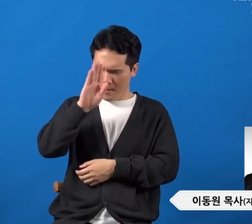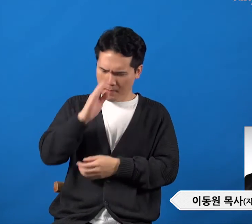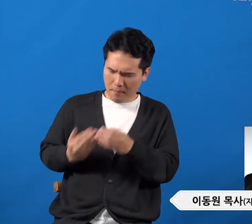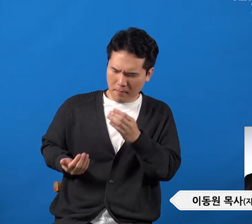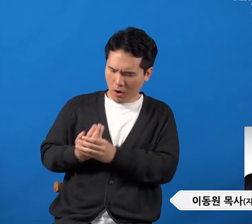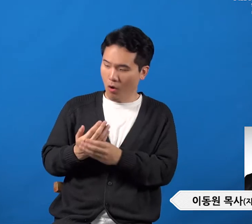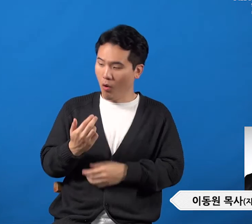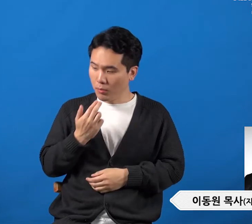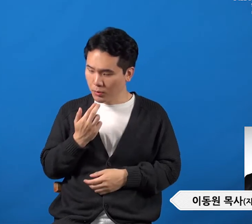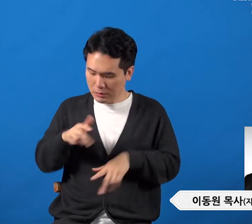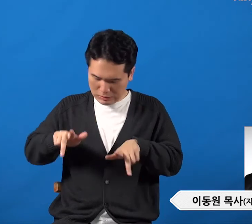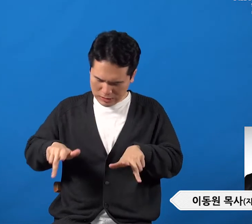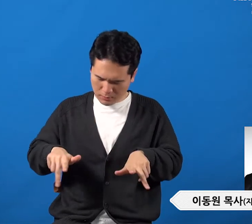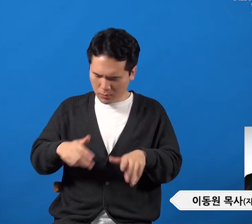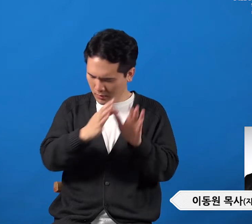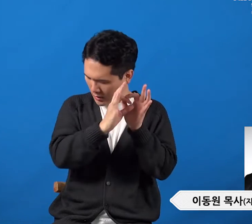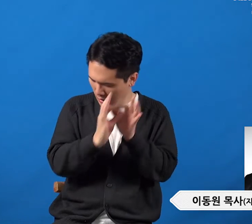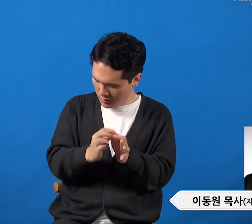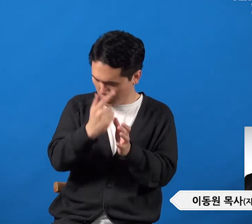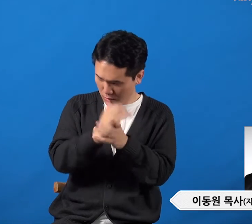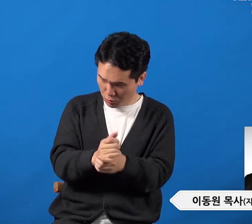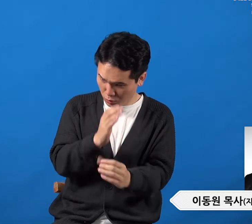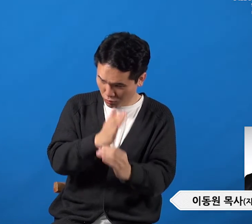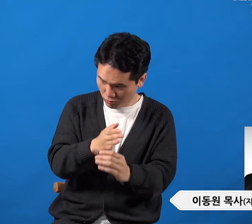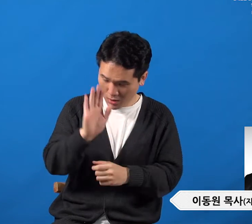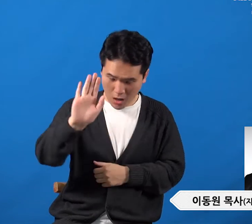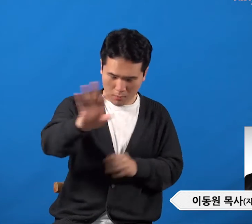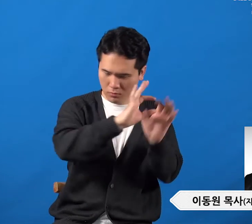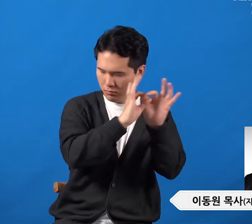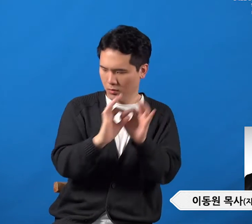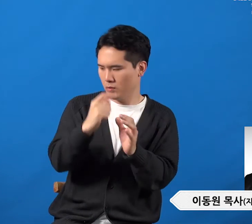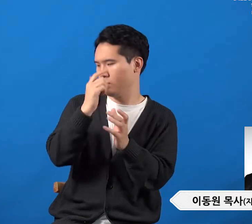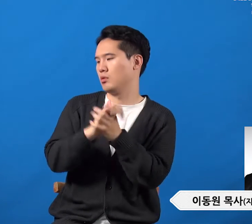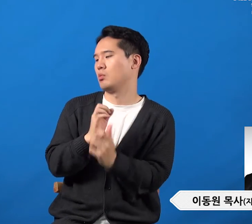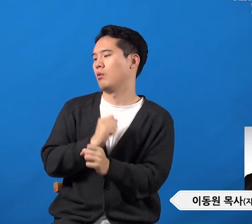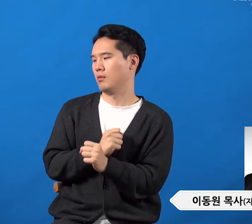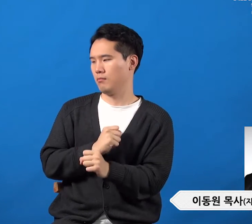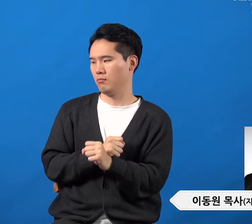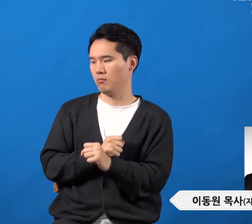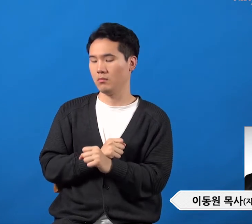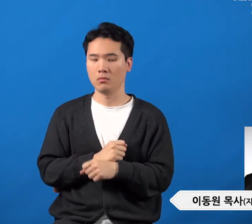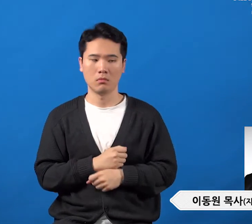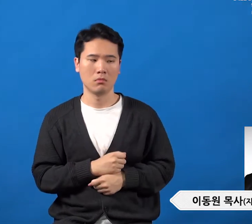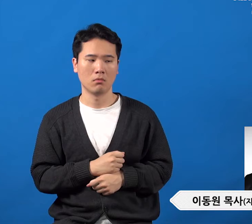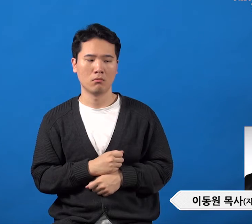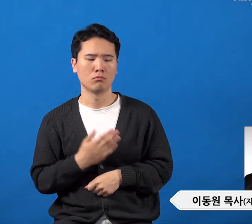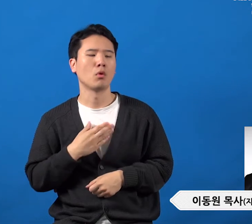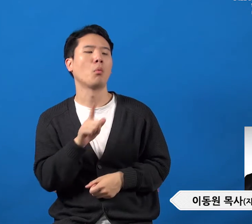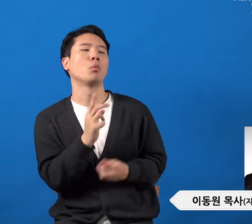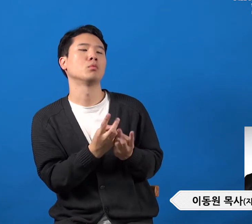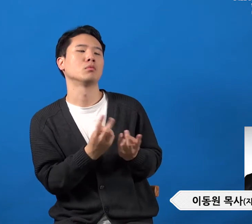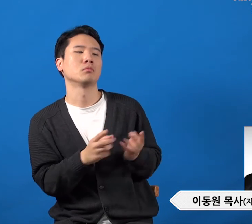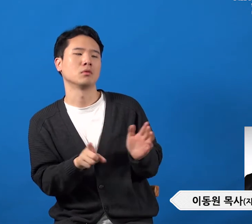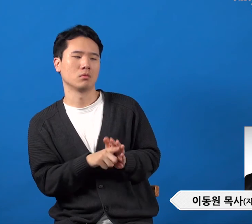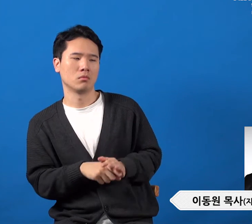제가 병나지 않도록 지금도 기도하고 있고 앞으로도 기도할 것이거든요. 그 말을 누가 믿겠어요?